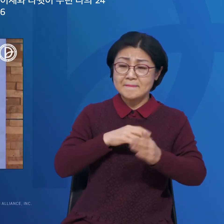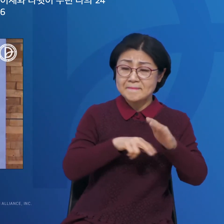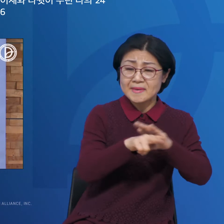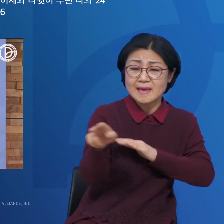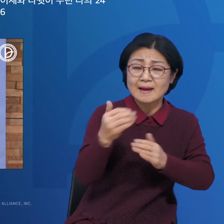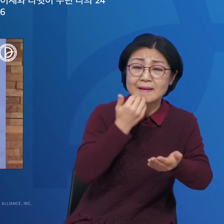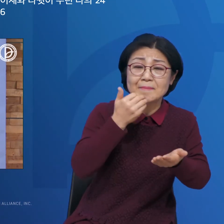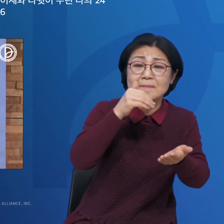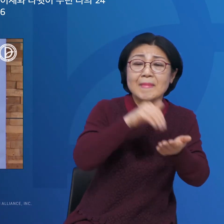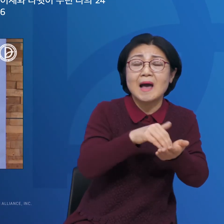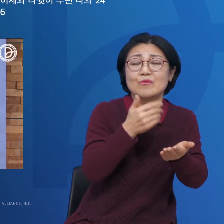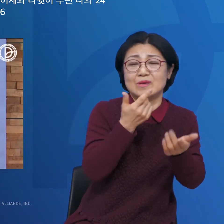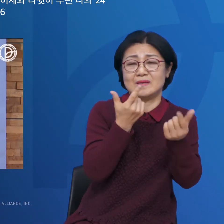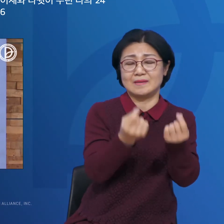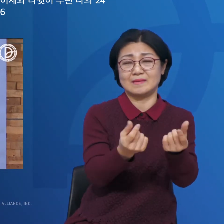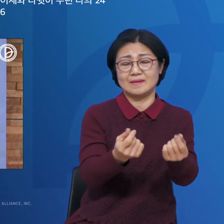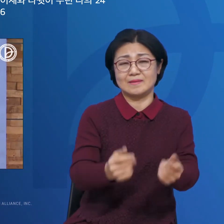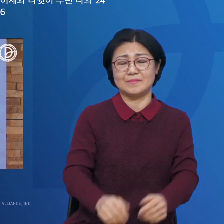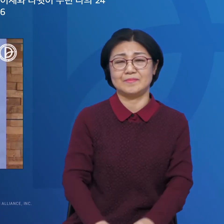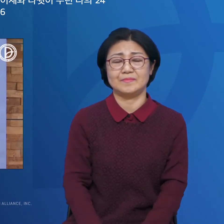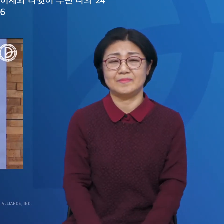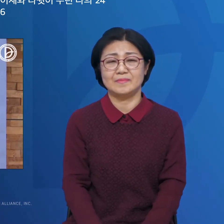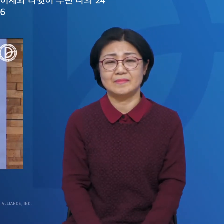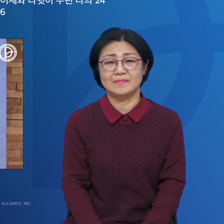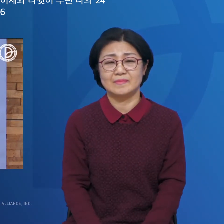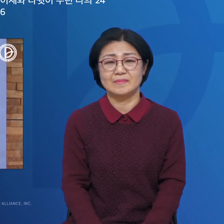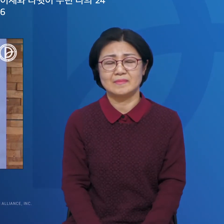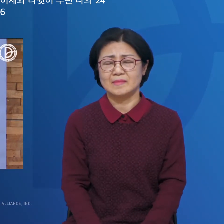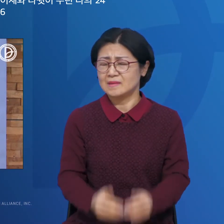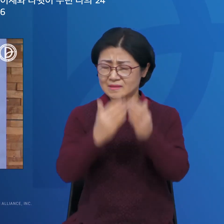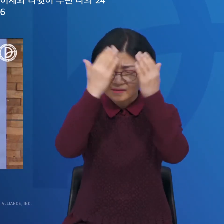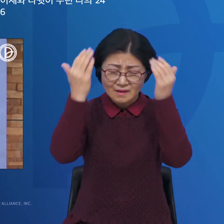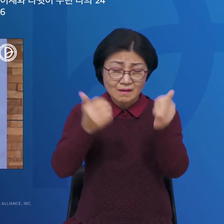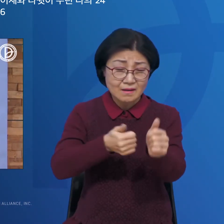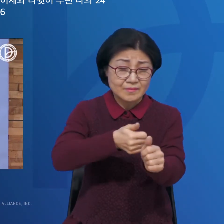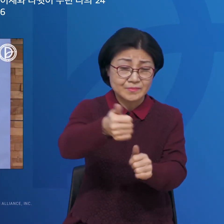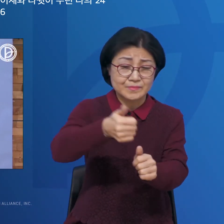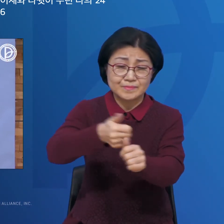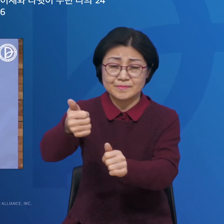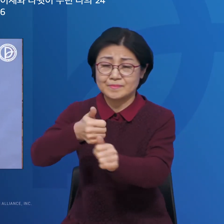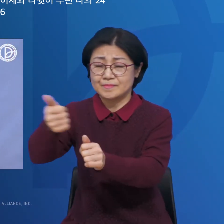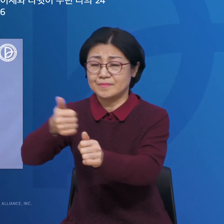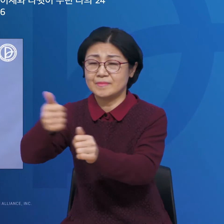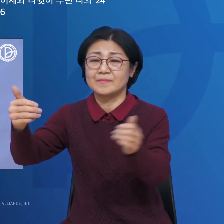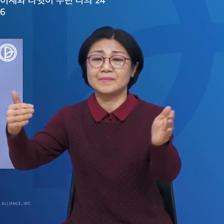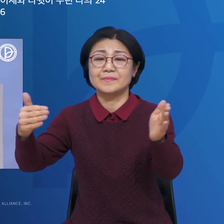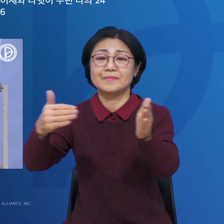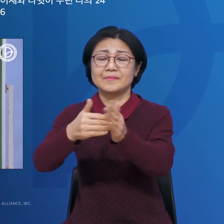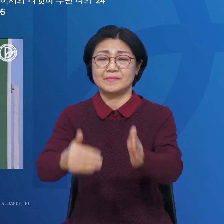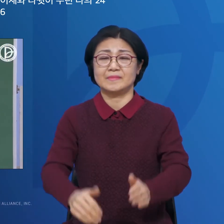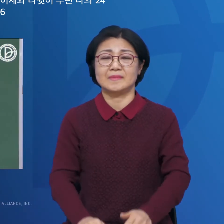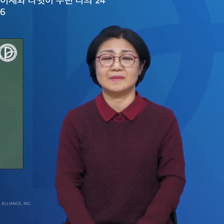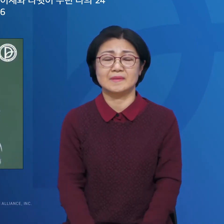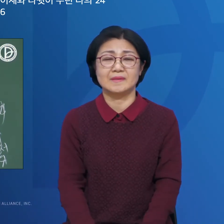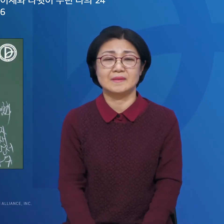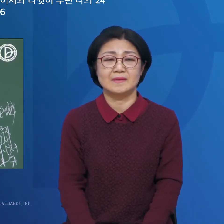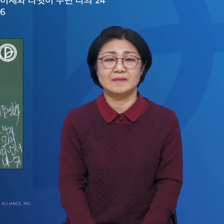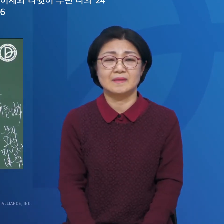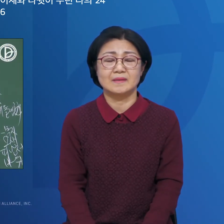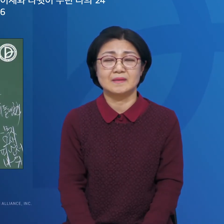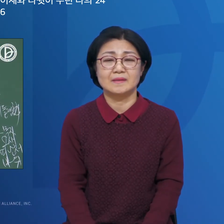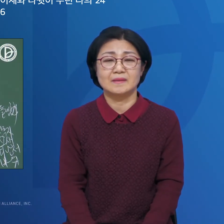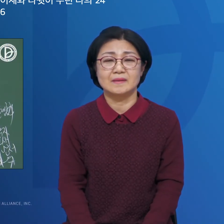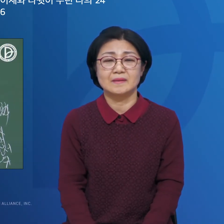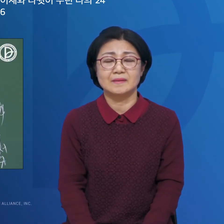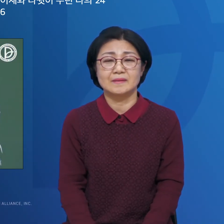그 말은 이제 극한 상황이 있은 거죠. 다 이겨냈습니다. And so that meant these are the conversations that he made when he was in a great crisis. 그리고 뭡니까? And